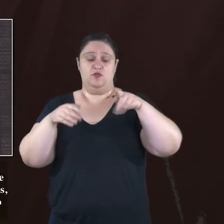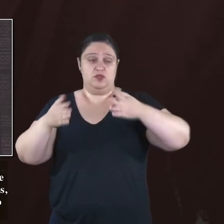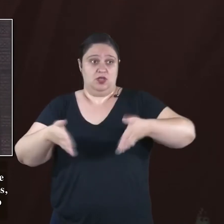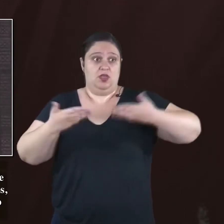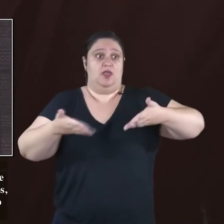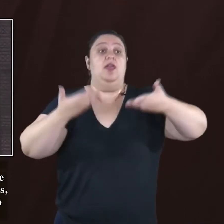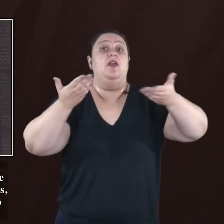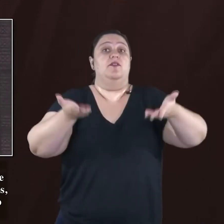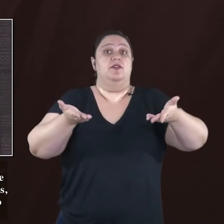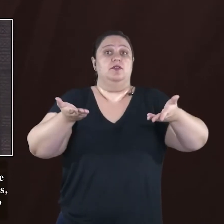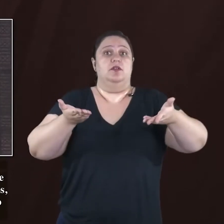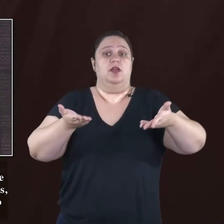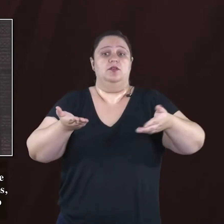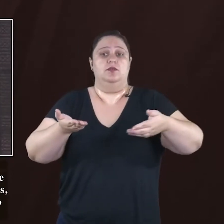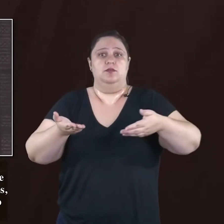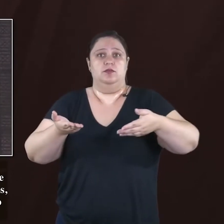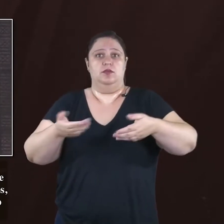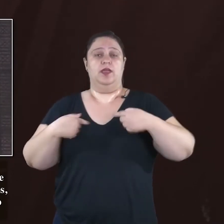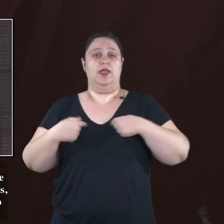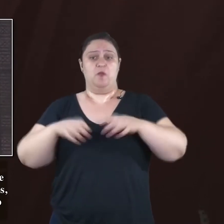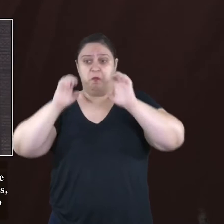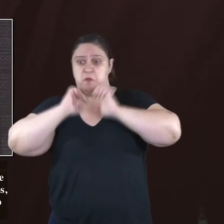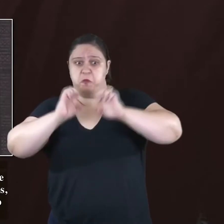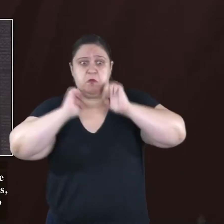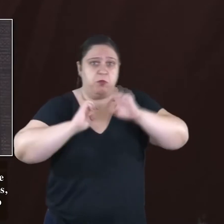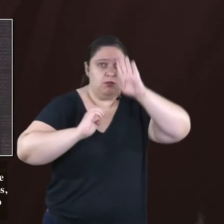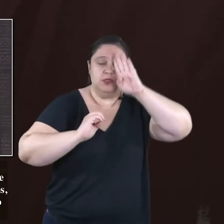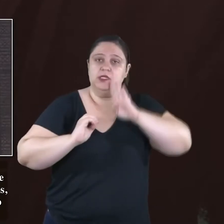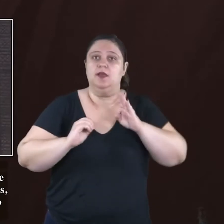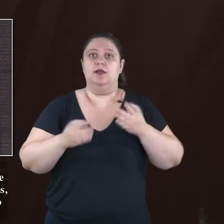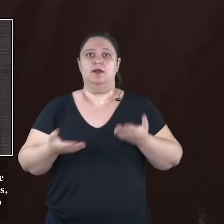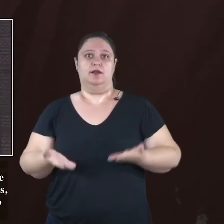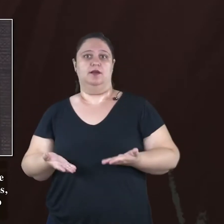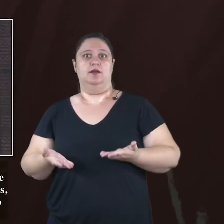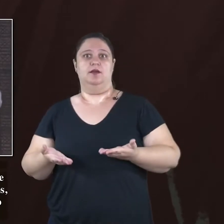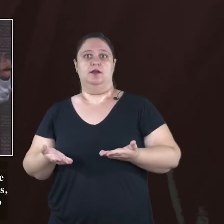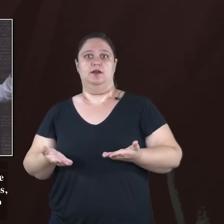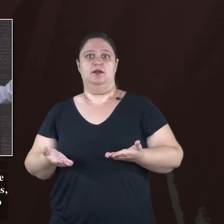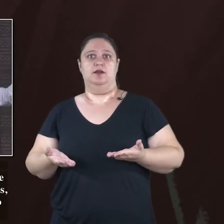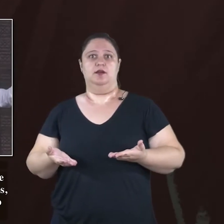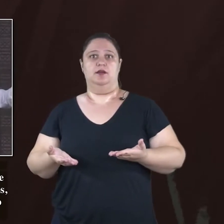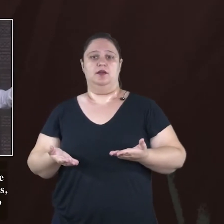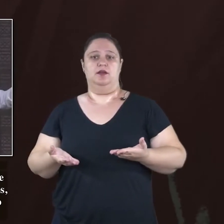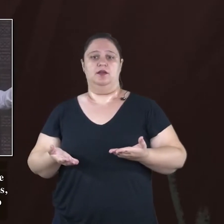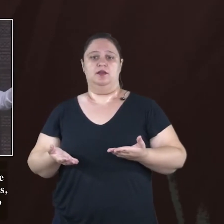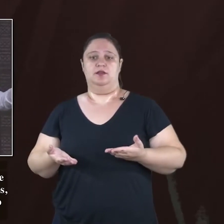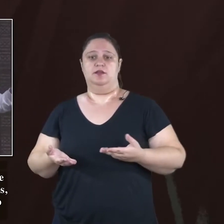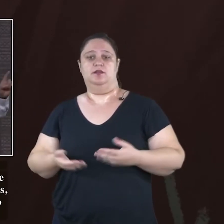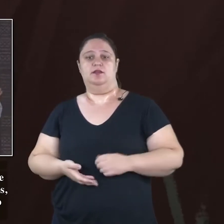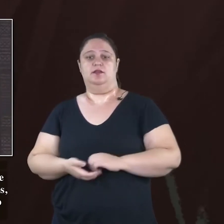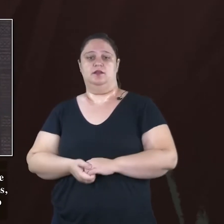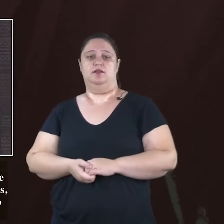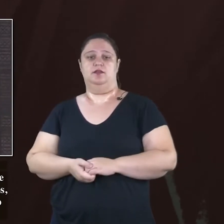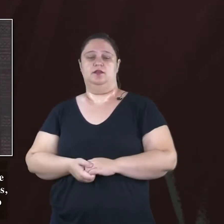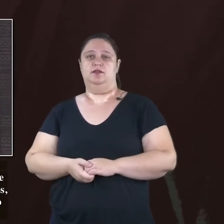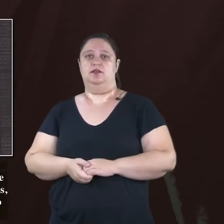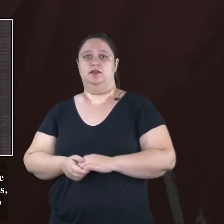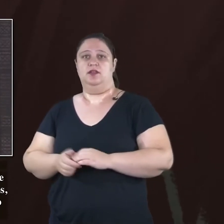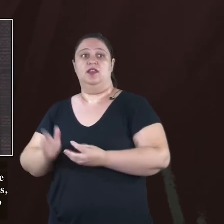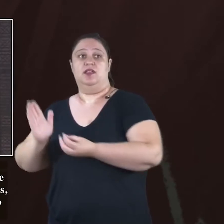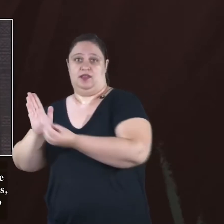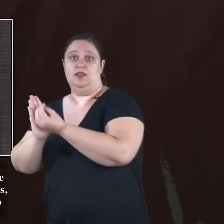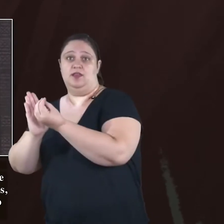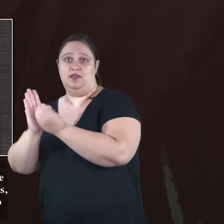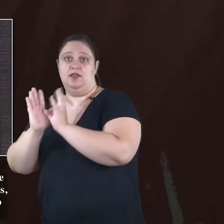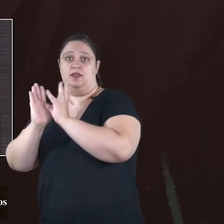visto que gratuitamente vos anunciei o Evangelho de Deus? Despojei outras igrejas, recebendo salário para